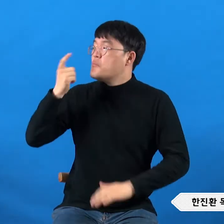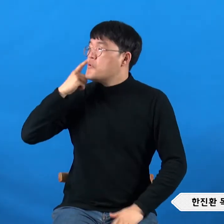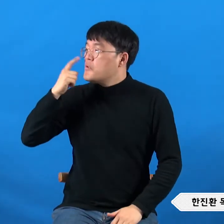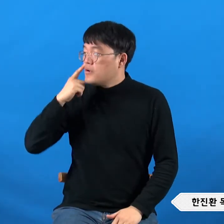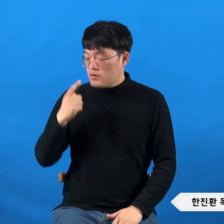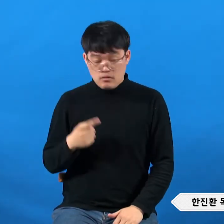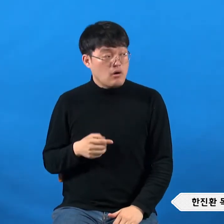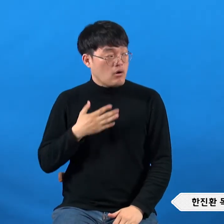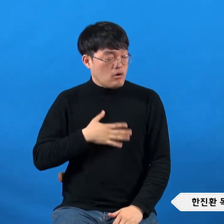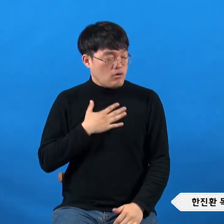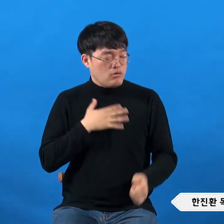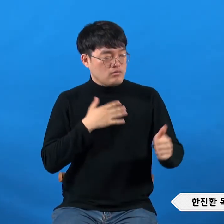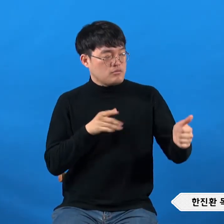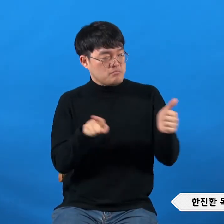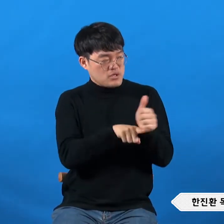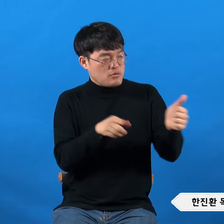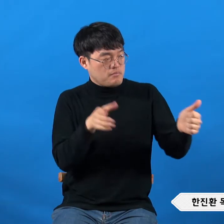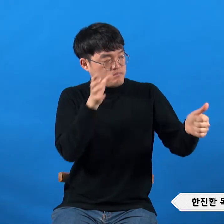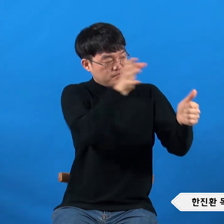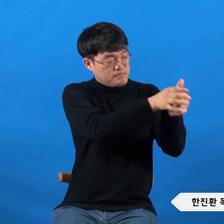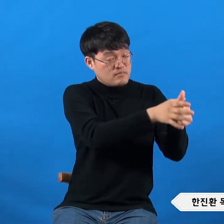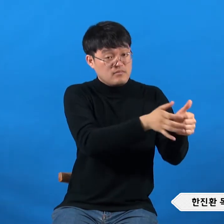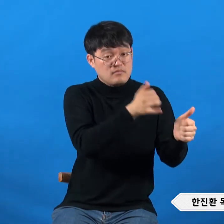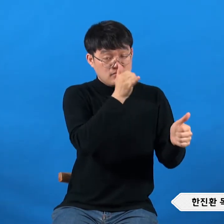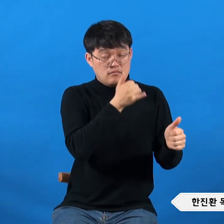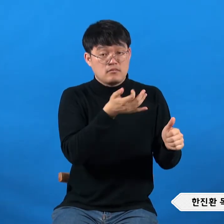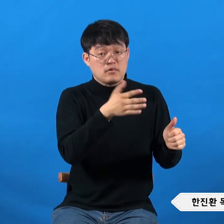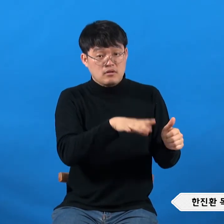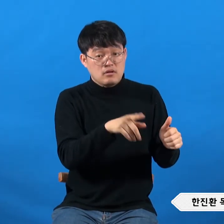지어보겠습니다. 워낙 그렇게 해서 맡겼답니다.